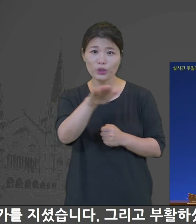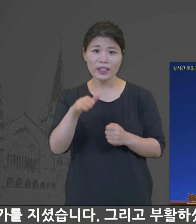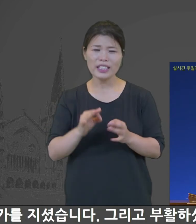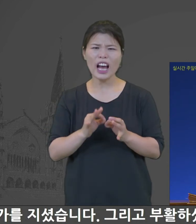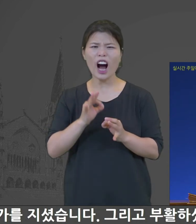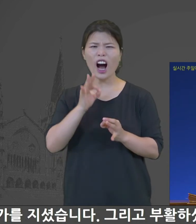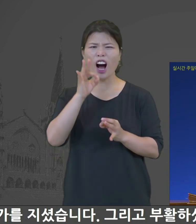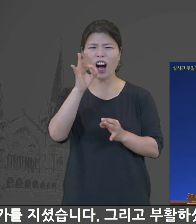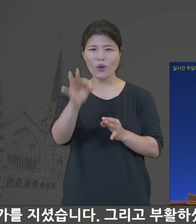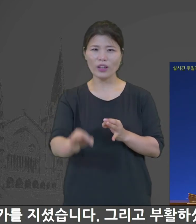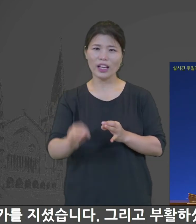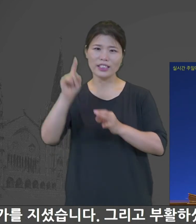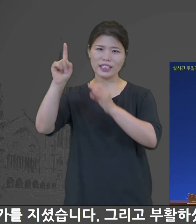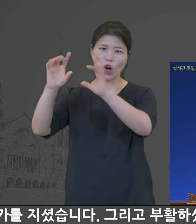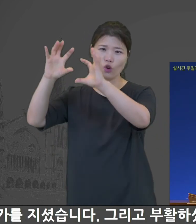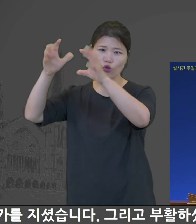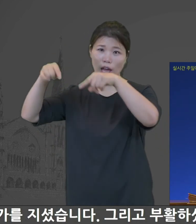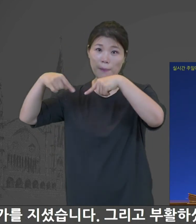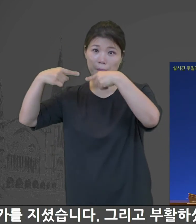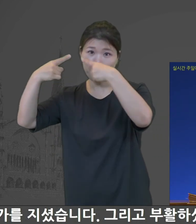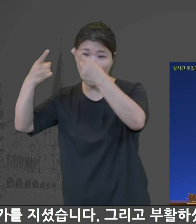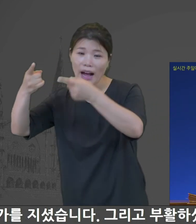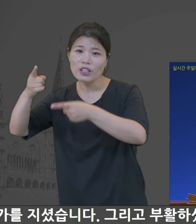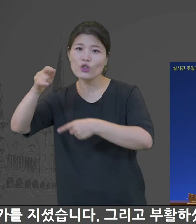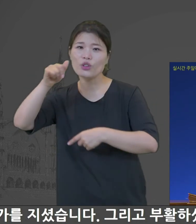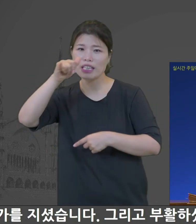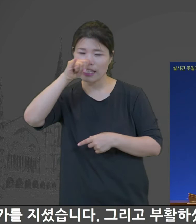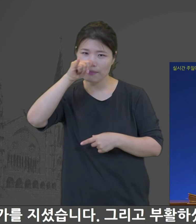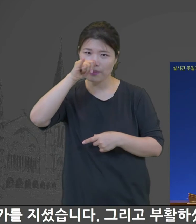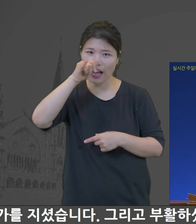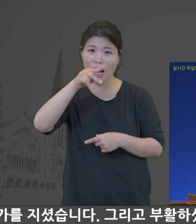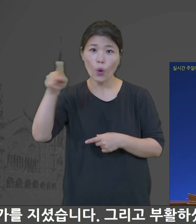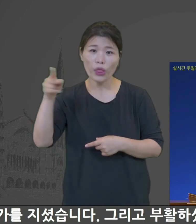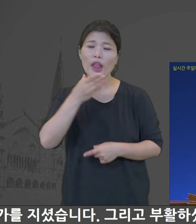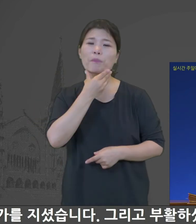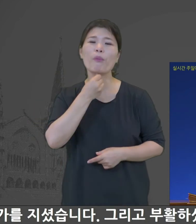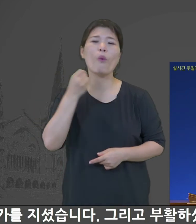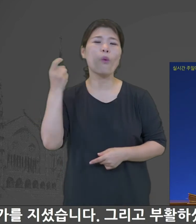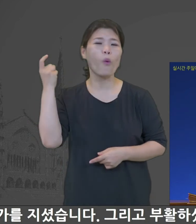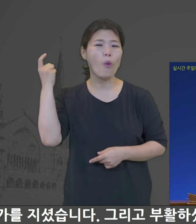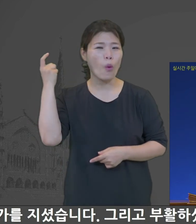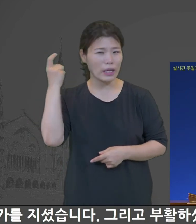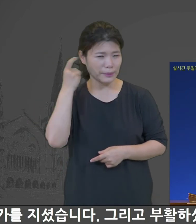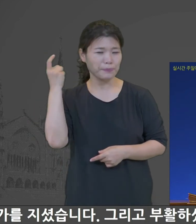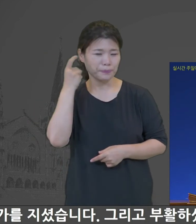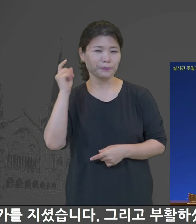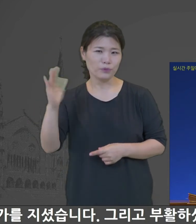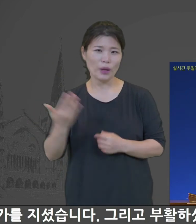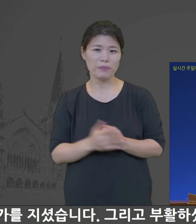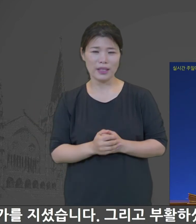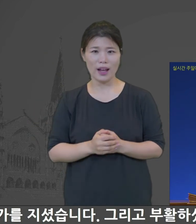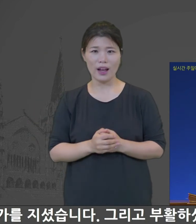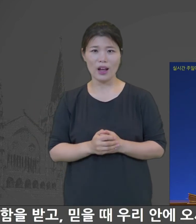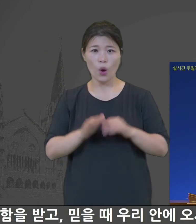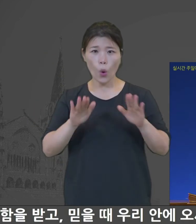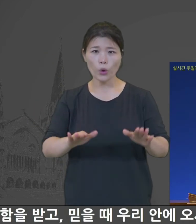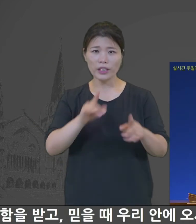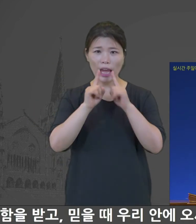영원한 천국에 가는 겁니다. 이게 우리가 알고 있는 복음이죠. 여러분, 제가 말씀해드린 이야기가 여러분의 가슴